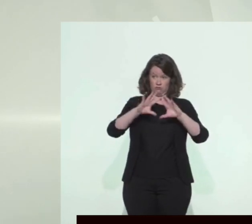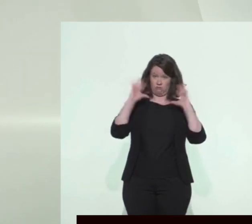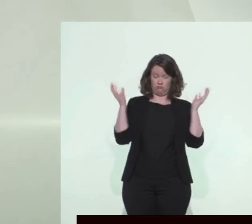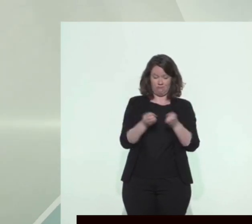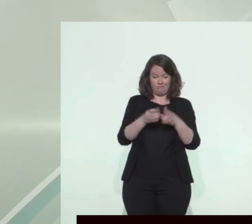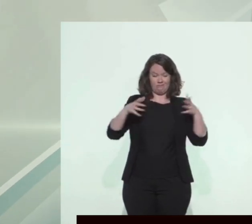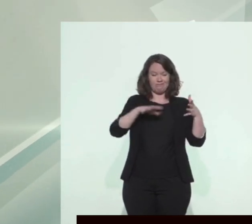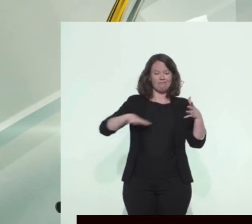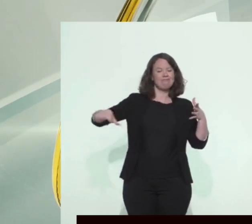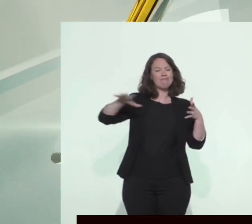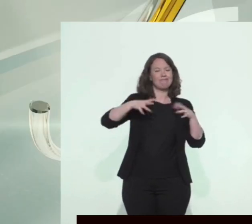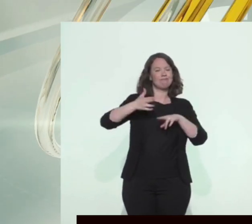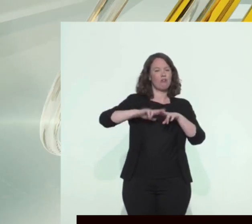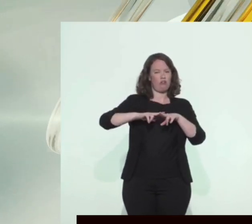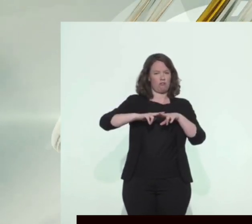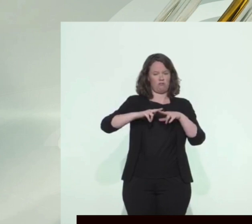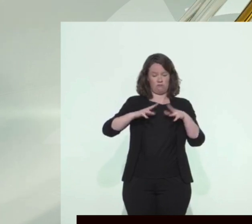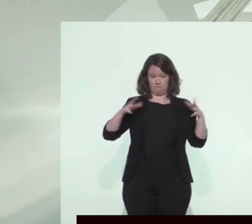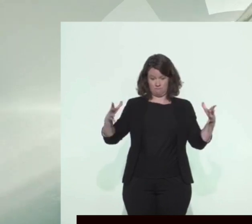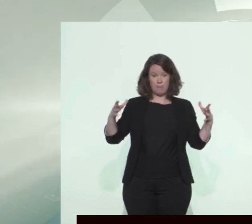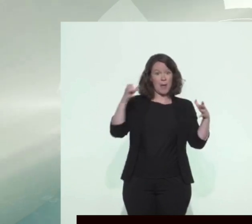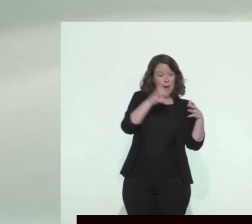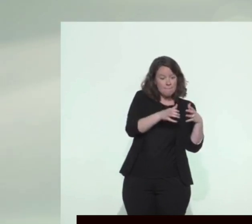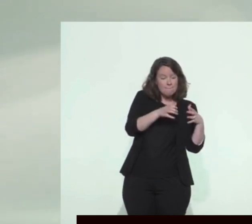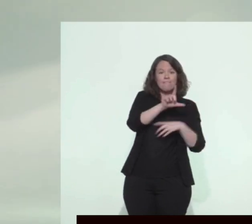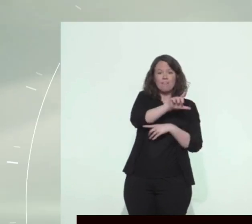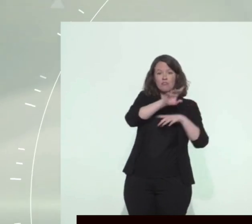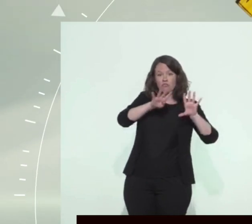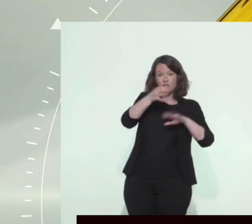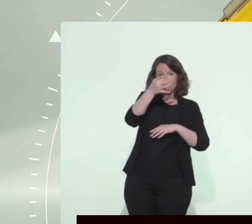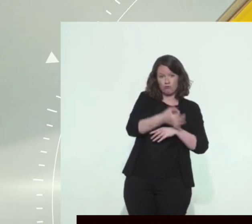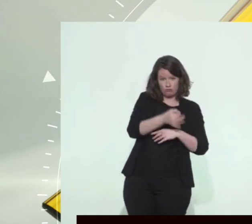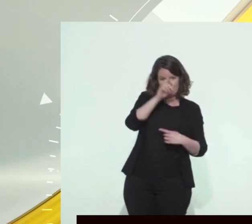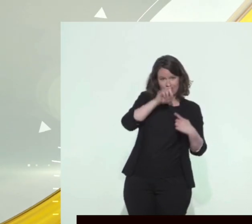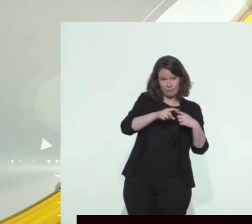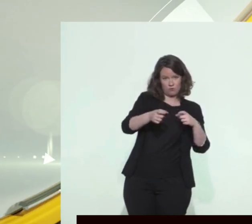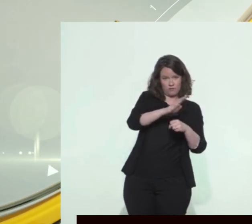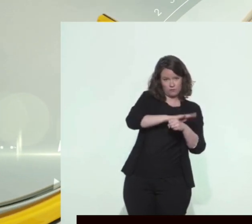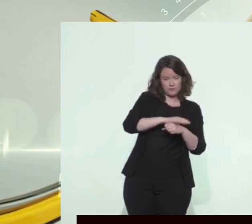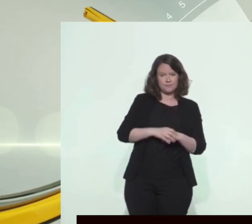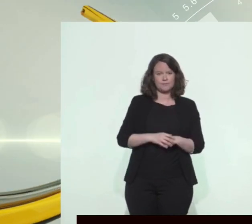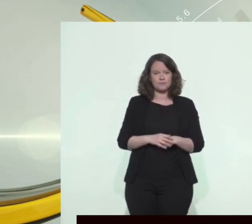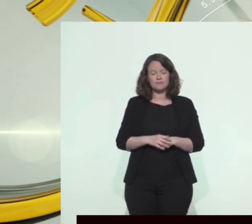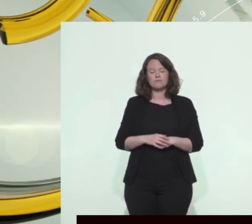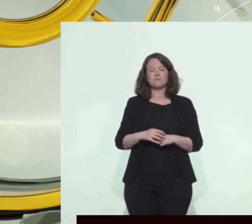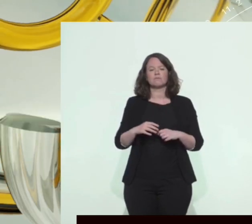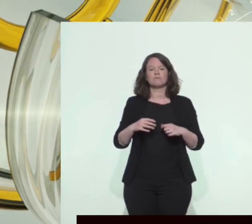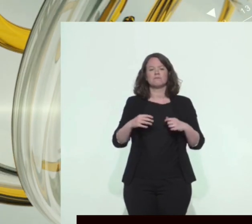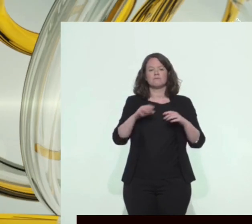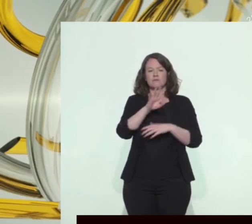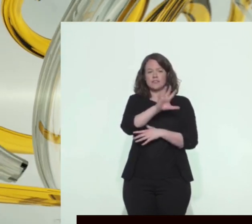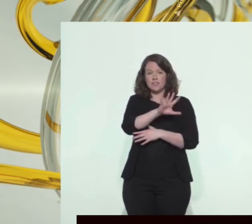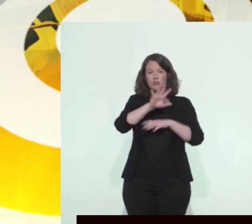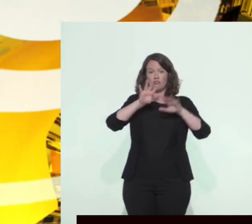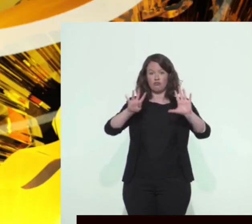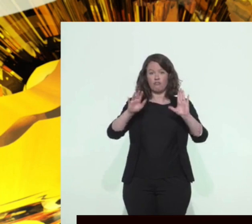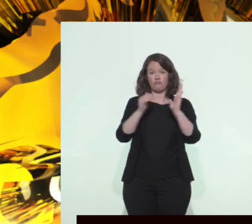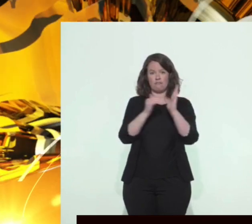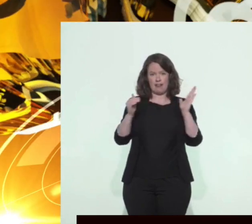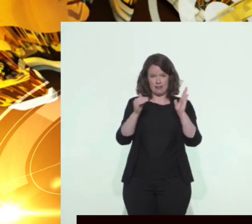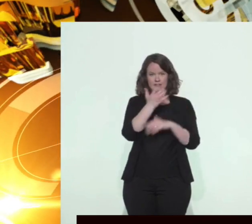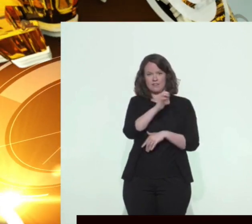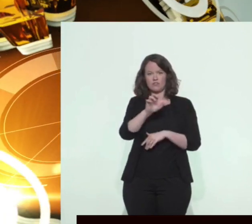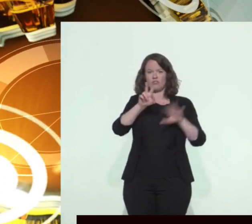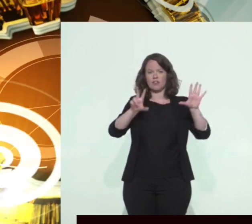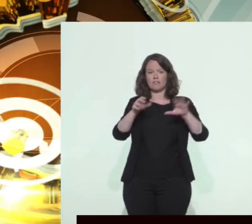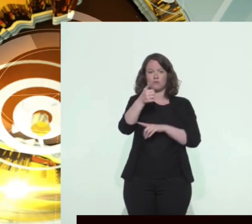voie électronique. Enfin, il y aurait en France 129 581 cas confirmés d'infection à